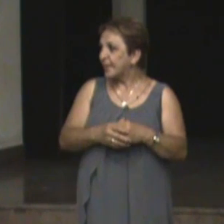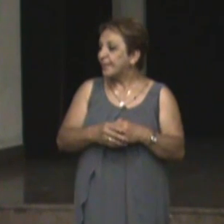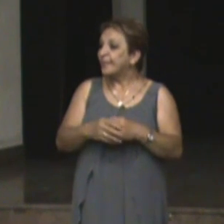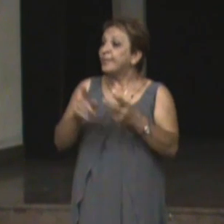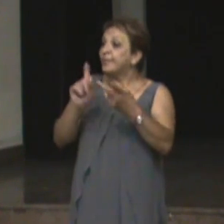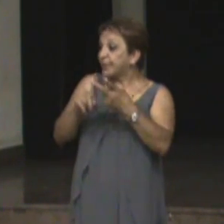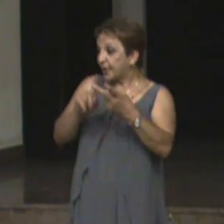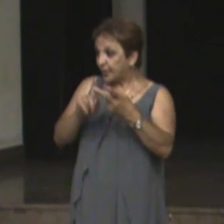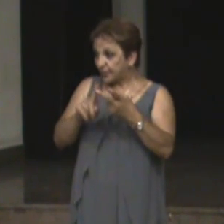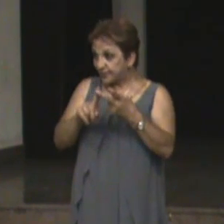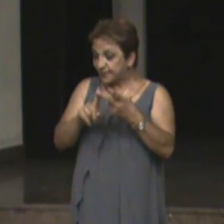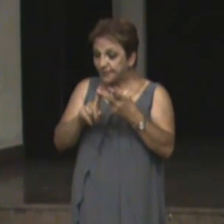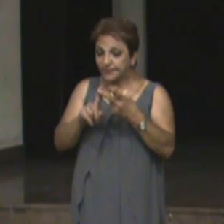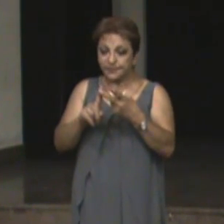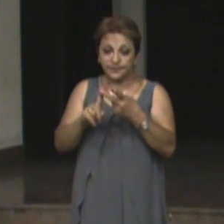Մյուս երկու